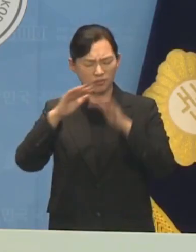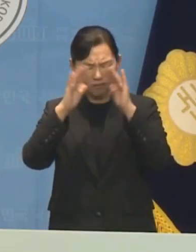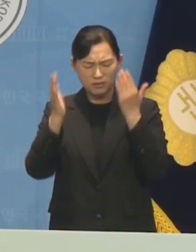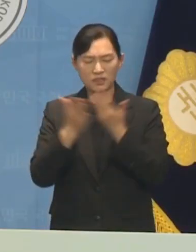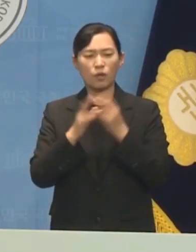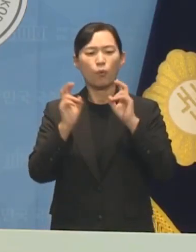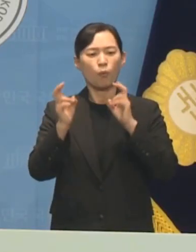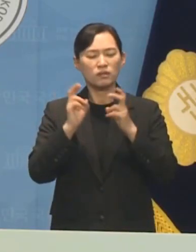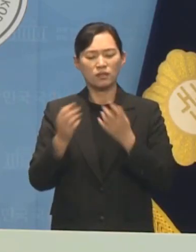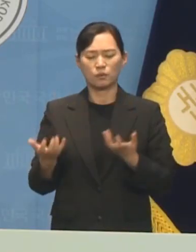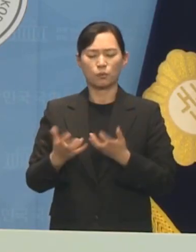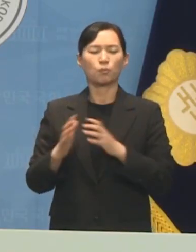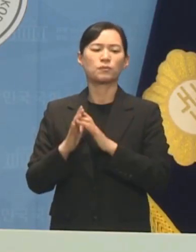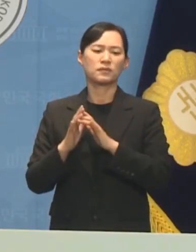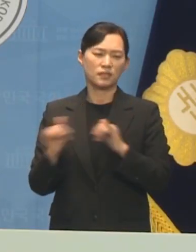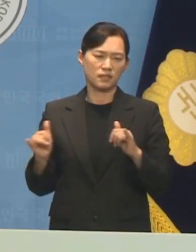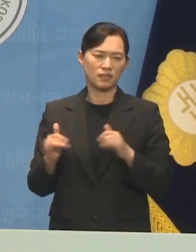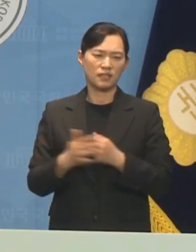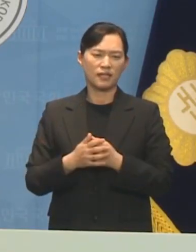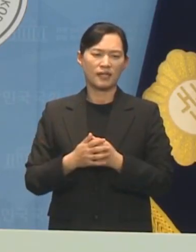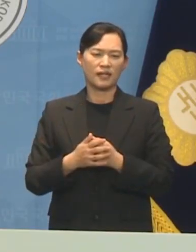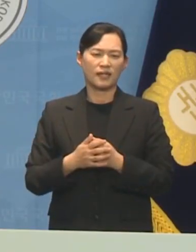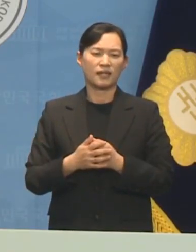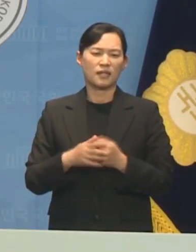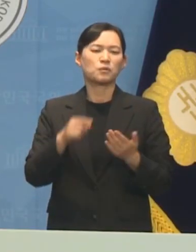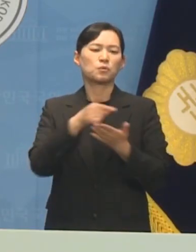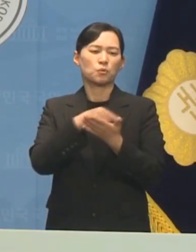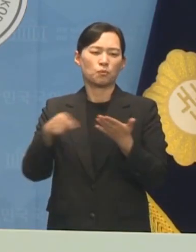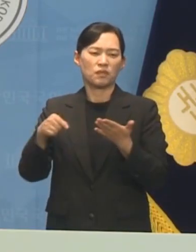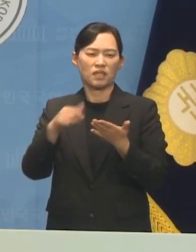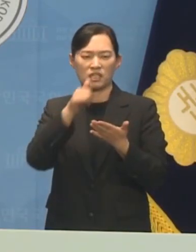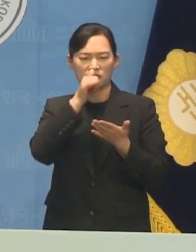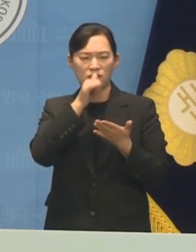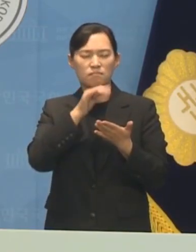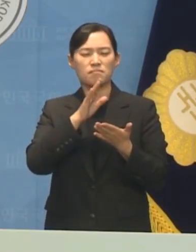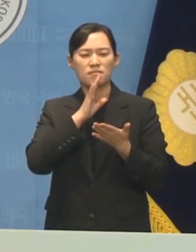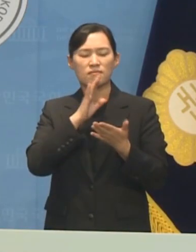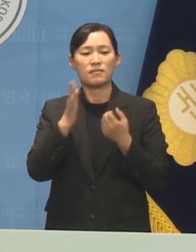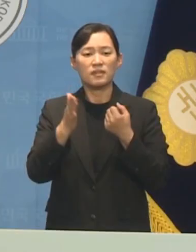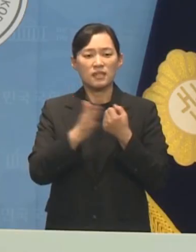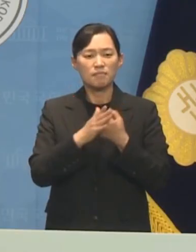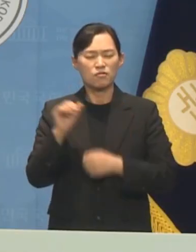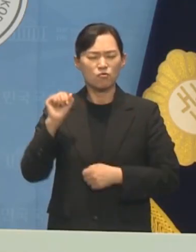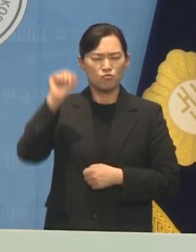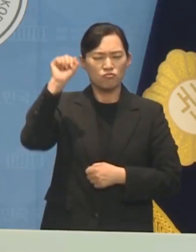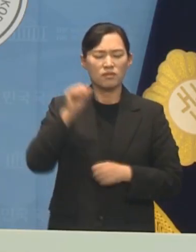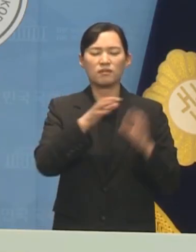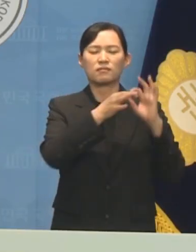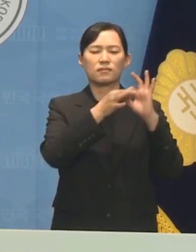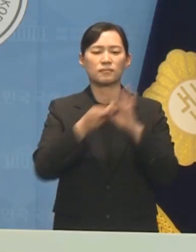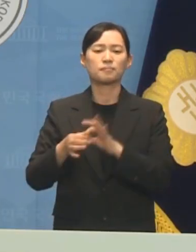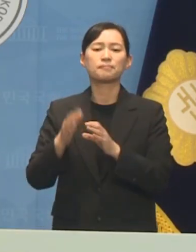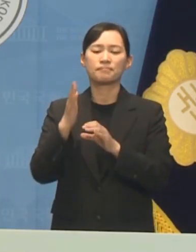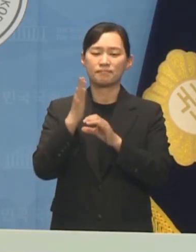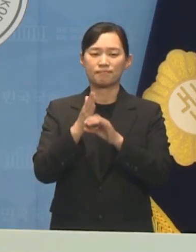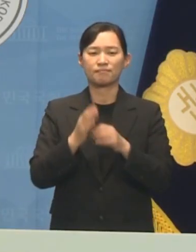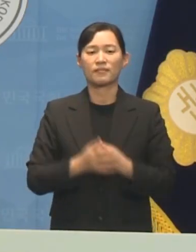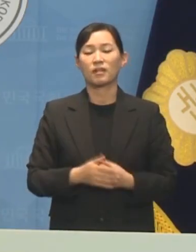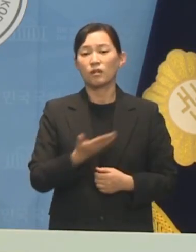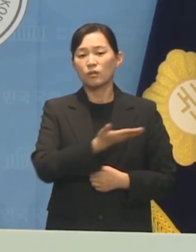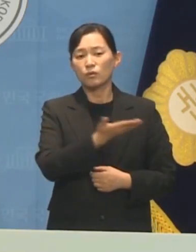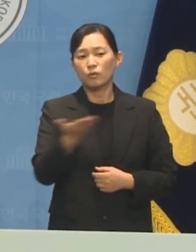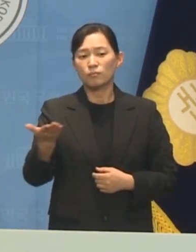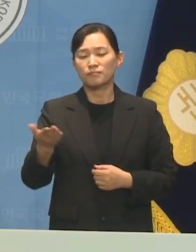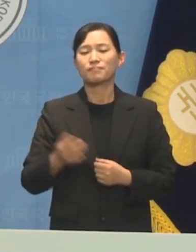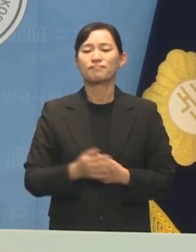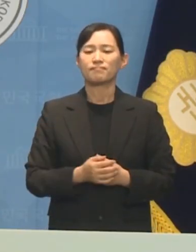및 노동자들에게 악영향을 미칠 것이 분명하기에 이렇게 투쟁을 이어가고 있습니다.